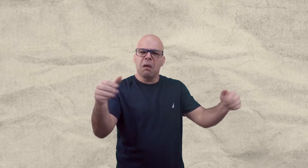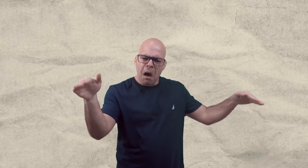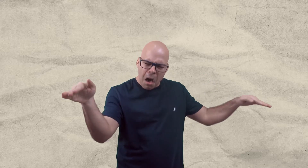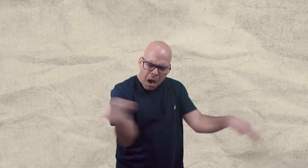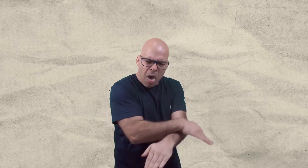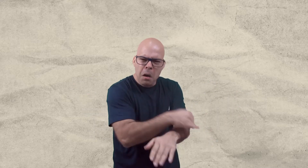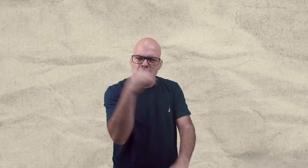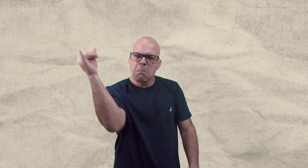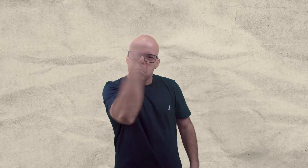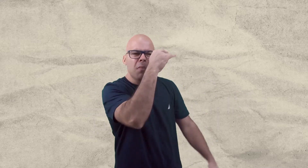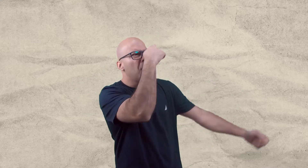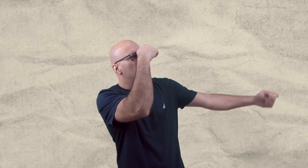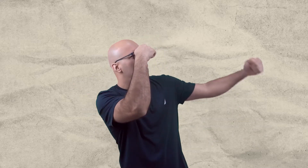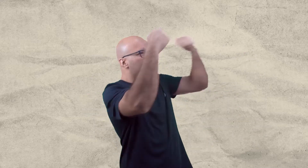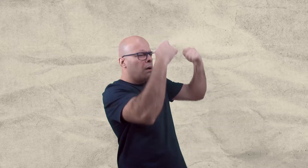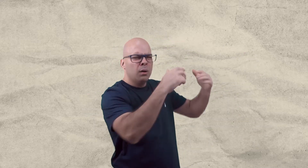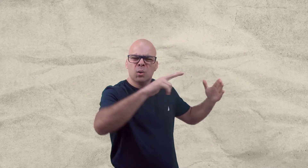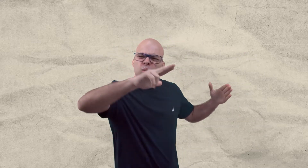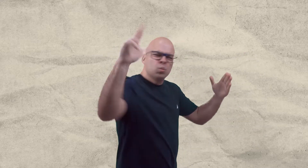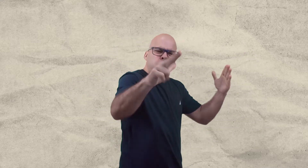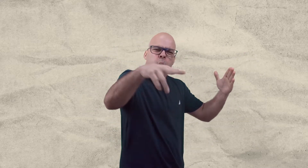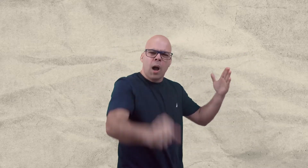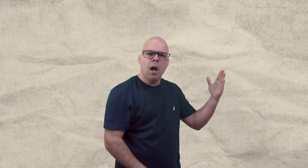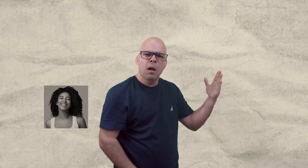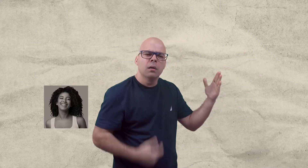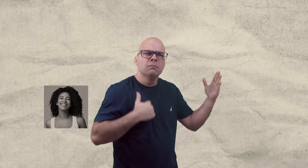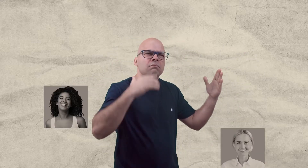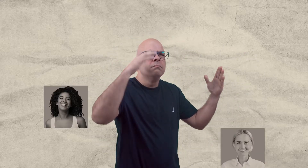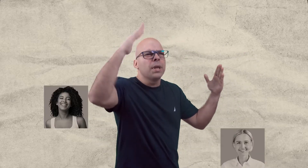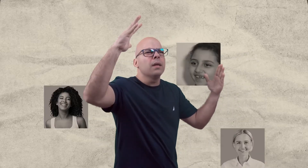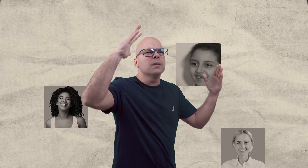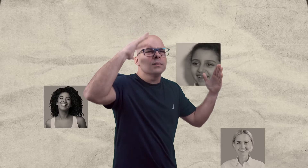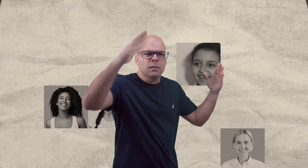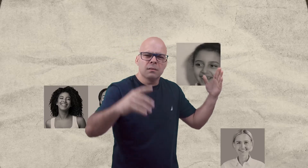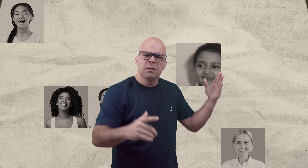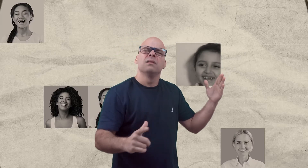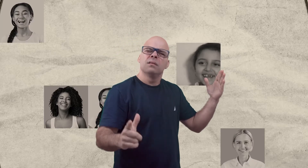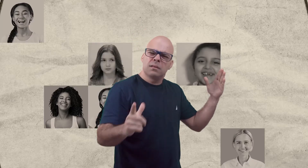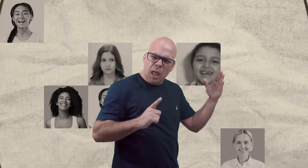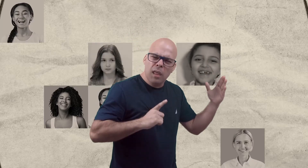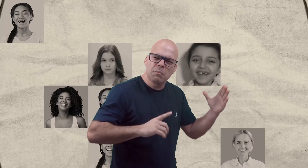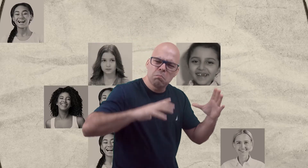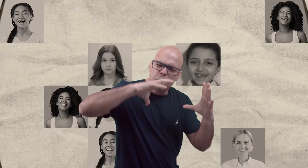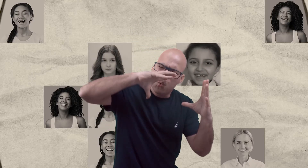rebaixar, nunca aceitei ser dominada. Eu imagino que no mundo